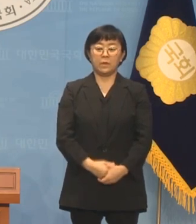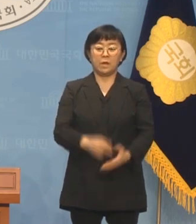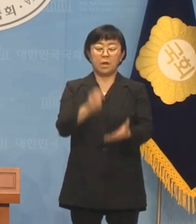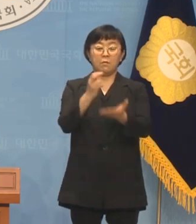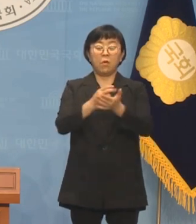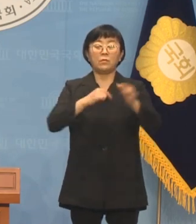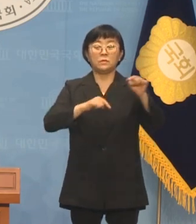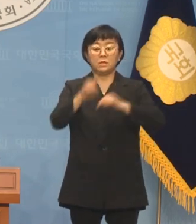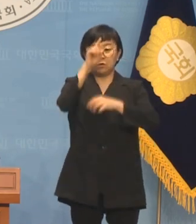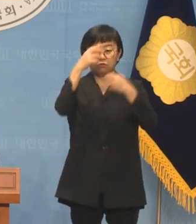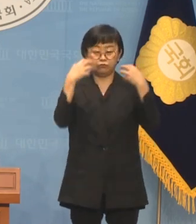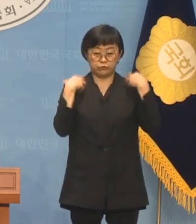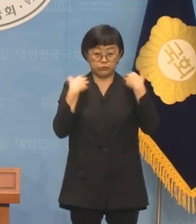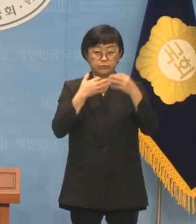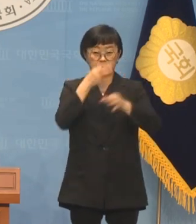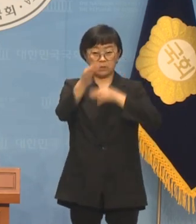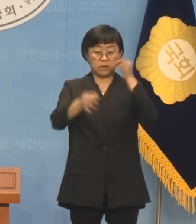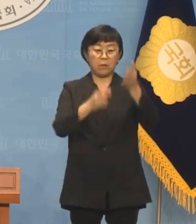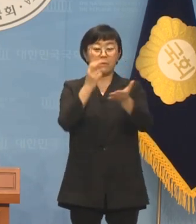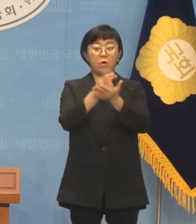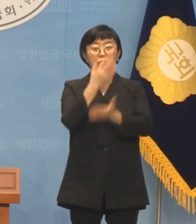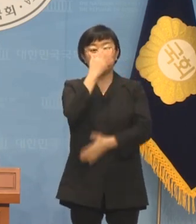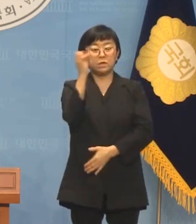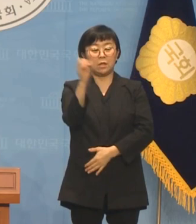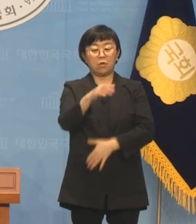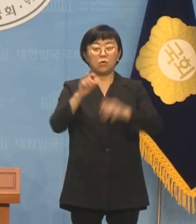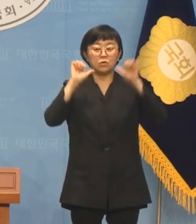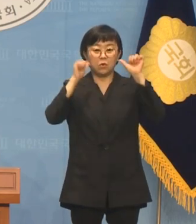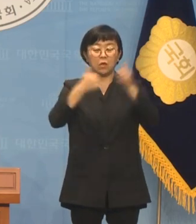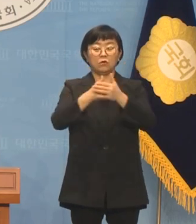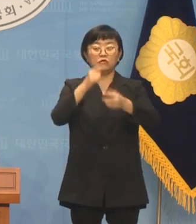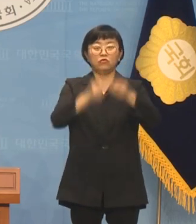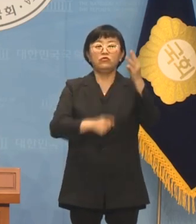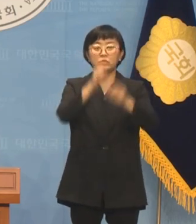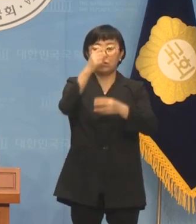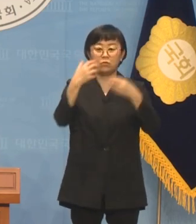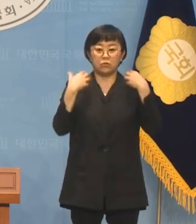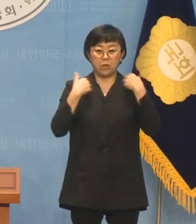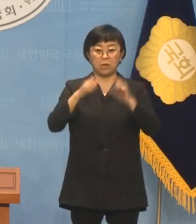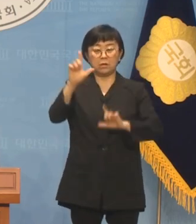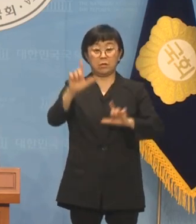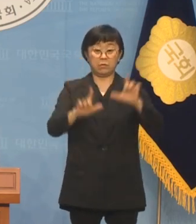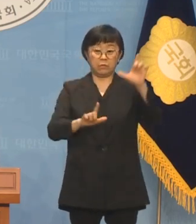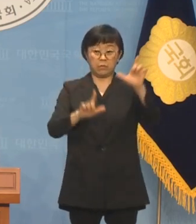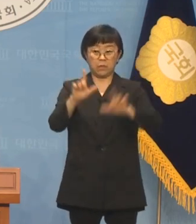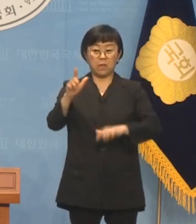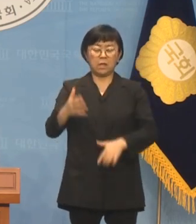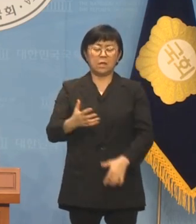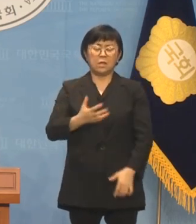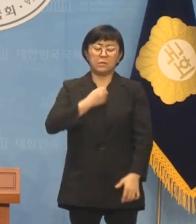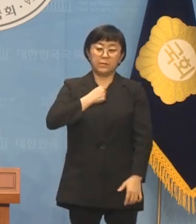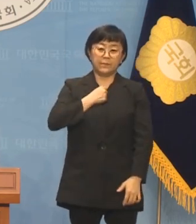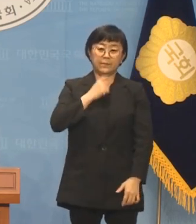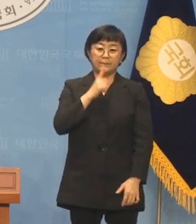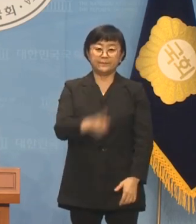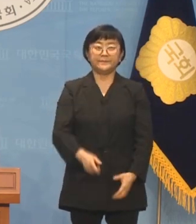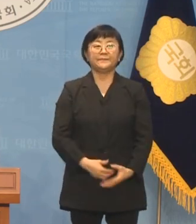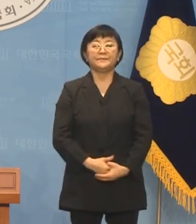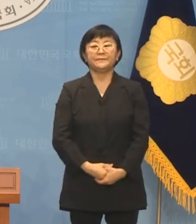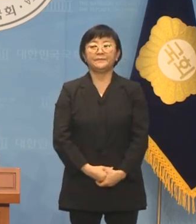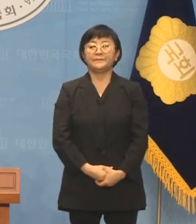법치 정부를 외치면서 법을 무시하고 조롱하는 윤석열 정부의 행태에 경악을 금할 수